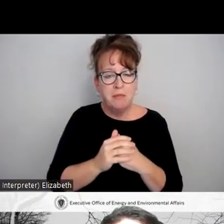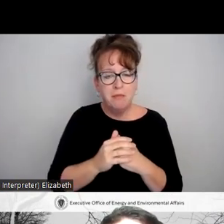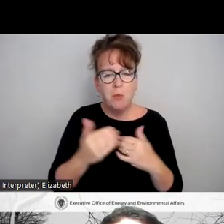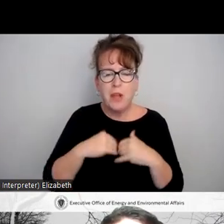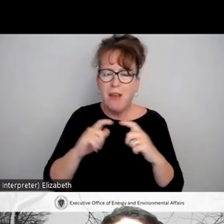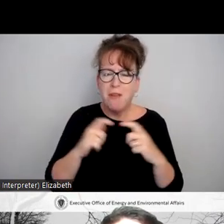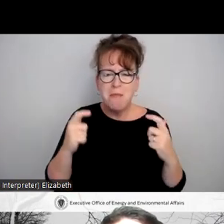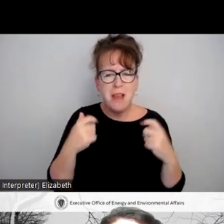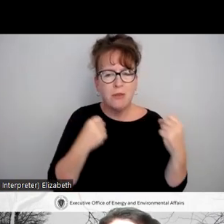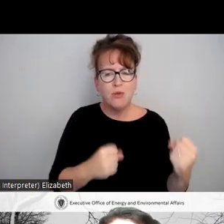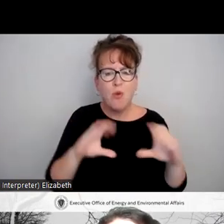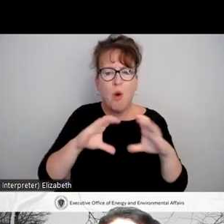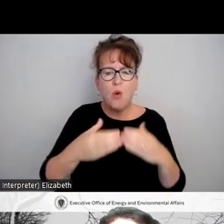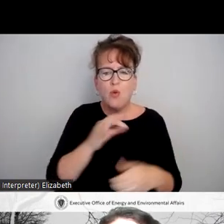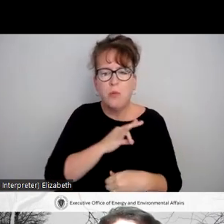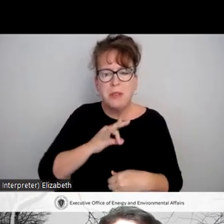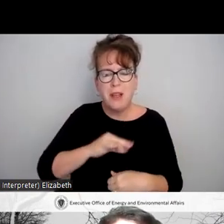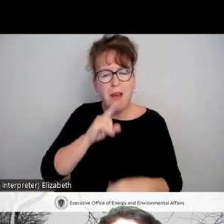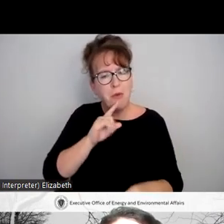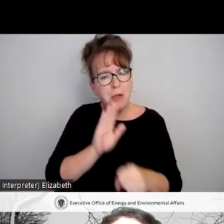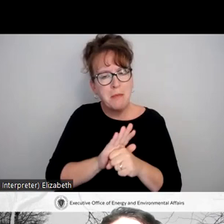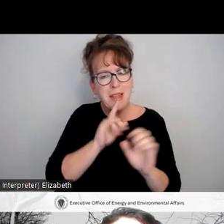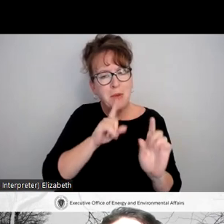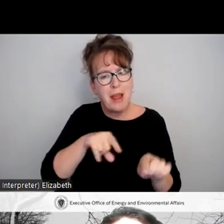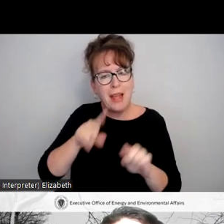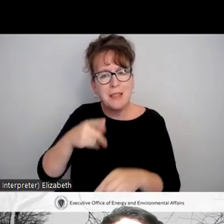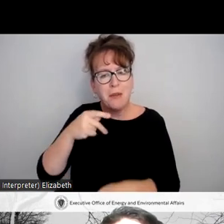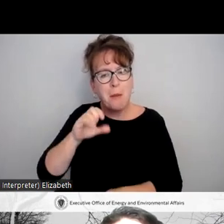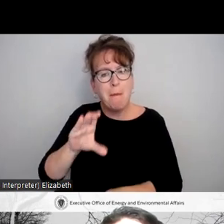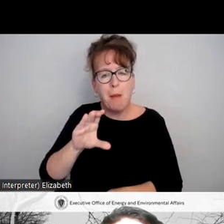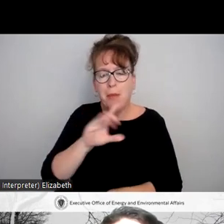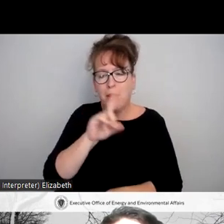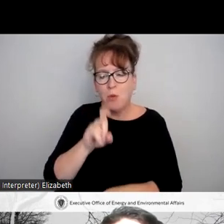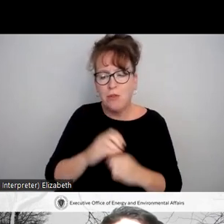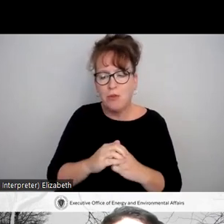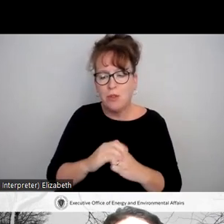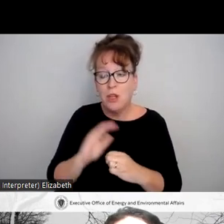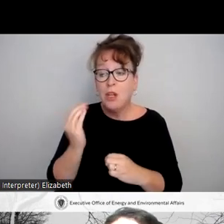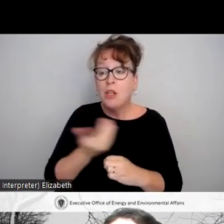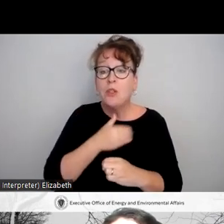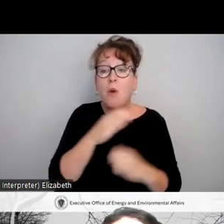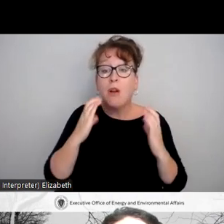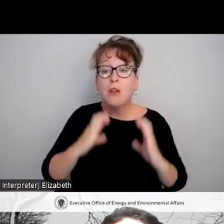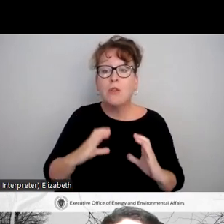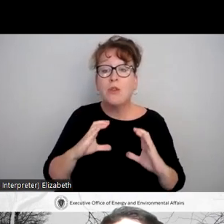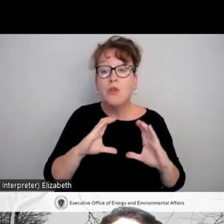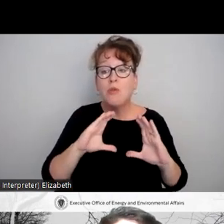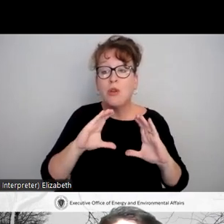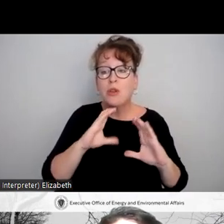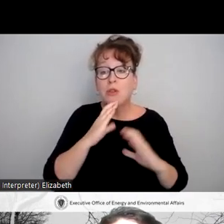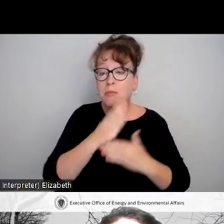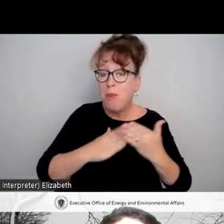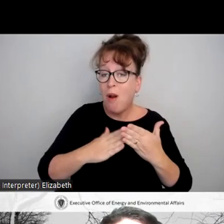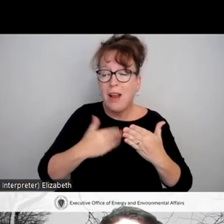propuestas tenemos un grupo de personal que se dedica a responder las preguntas del